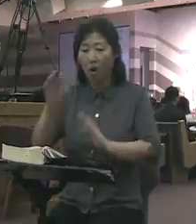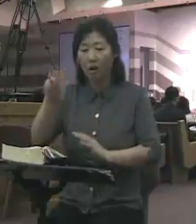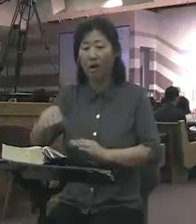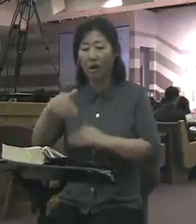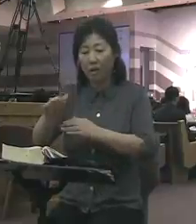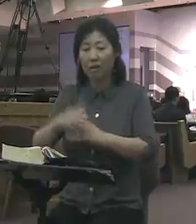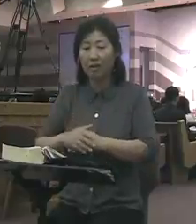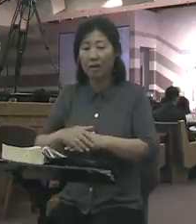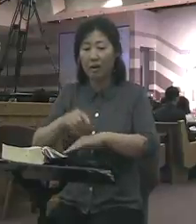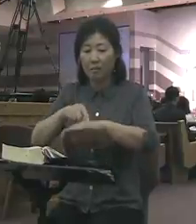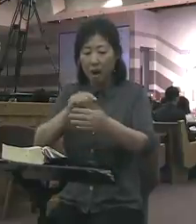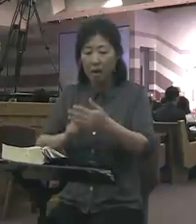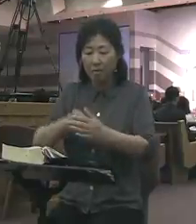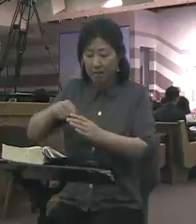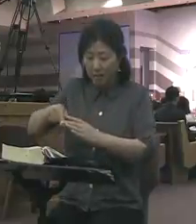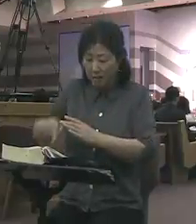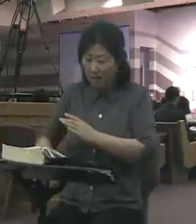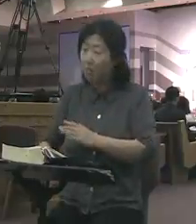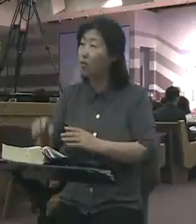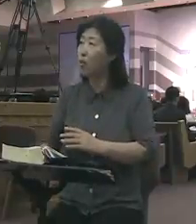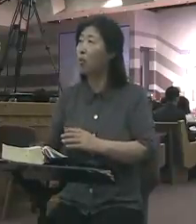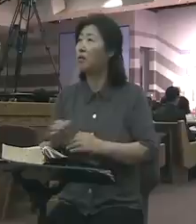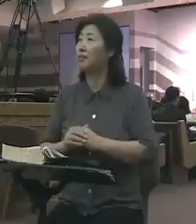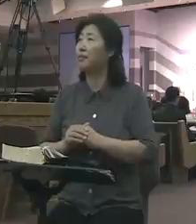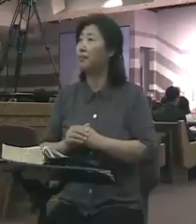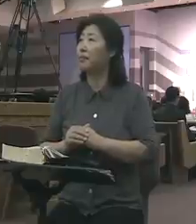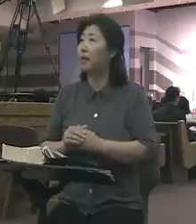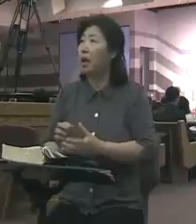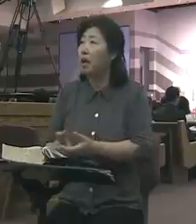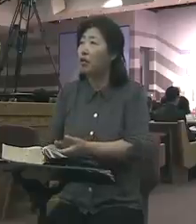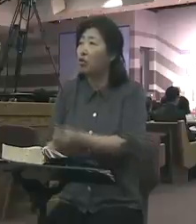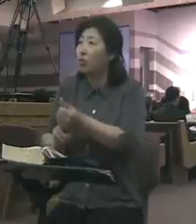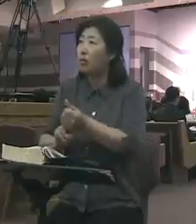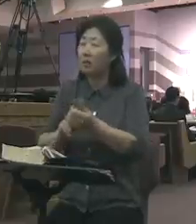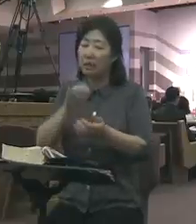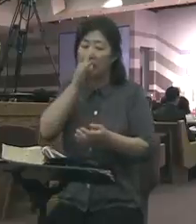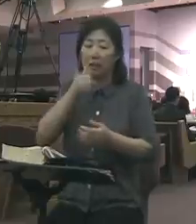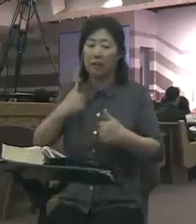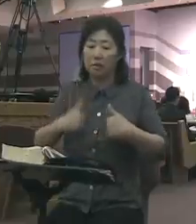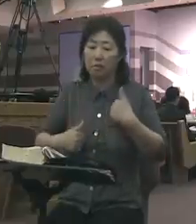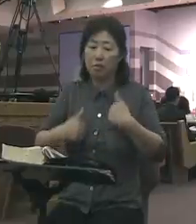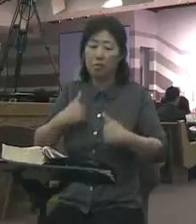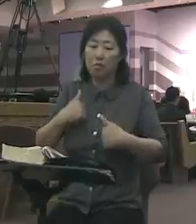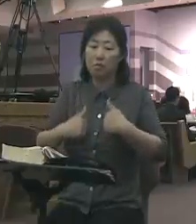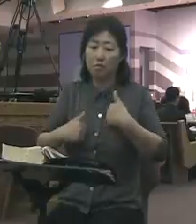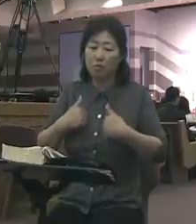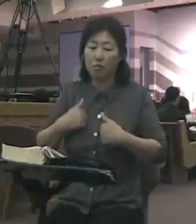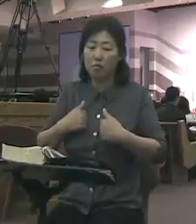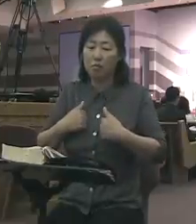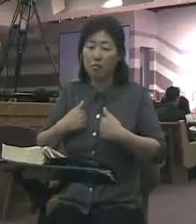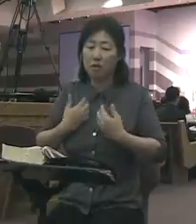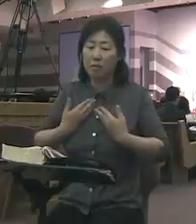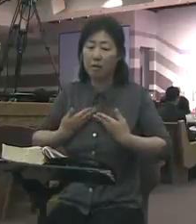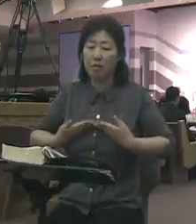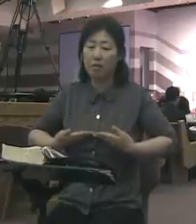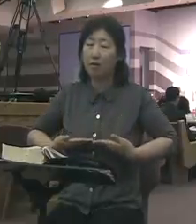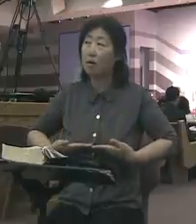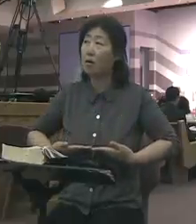마음 깊은 곳에 숨겨져 있는 그 기쁨과 잔잔함이 다시